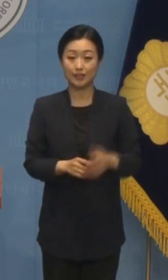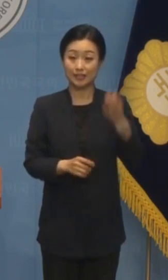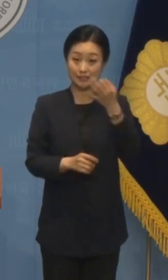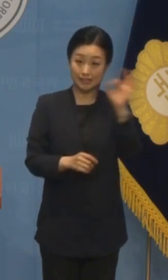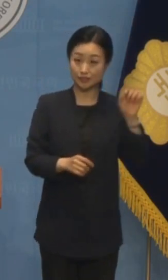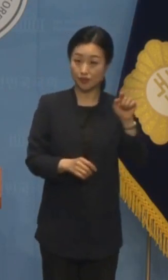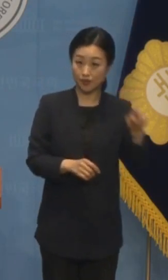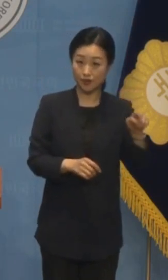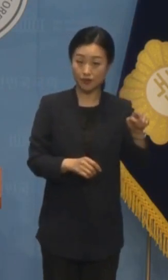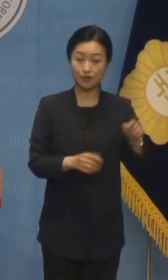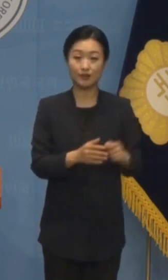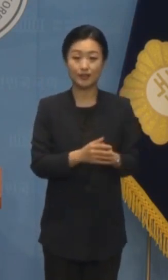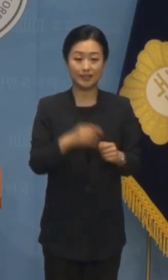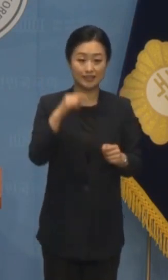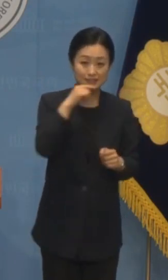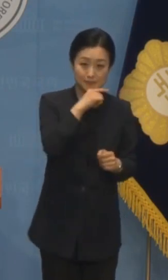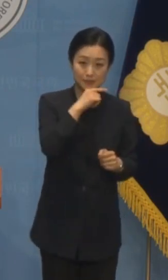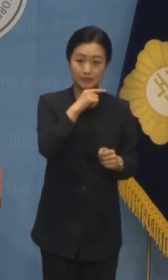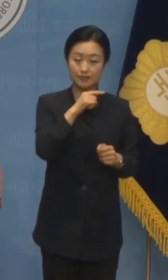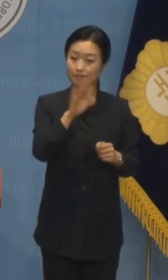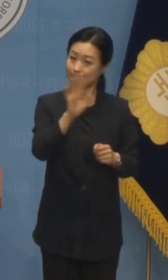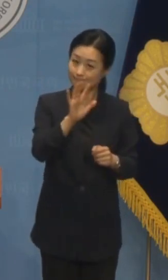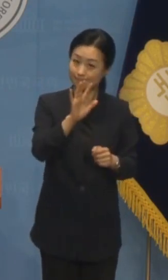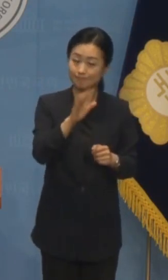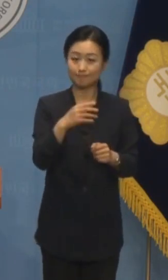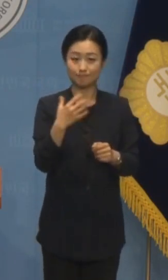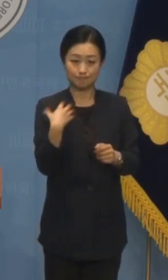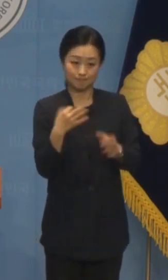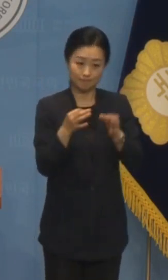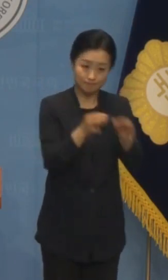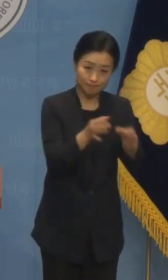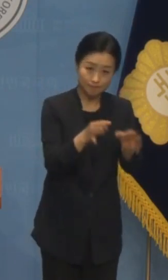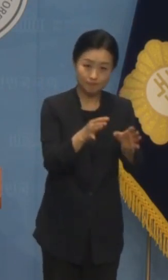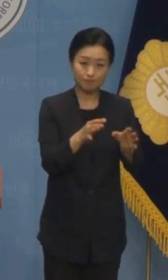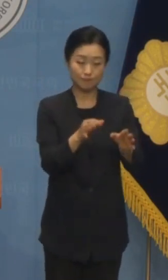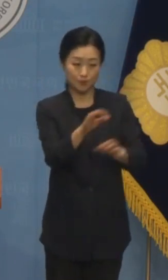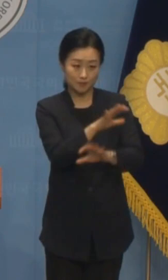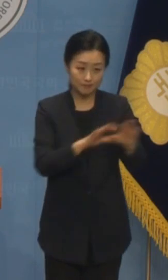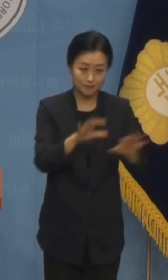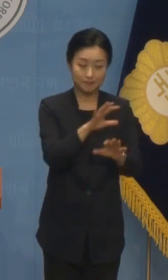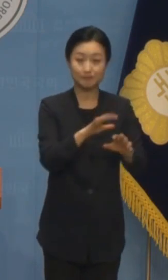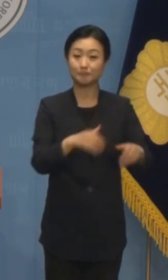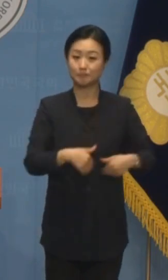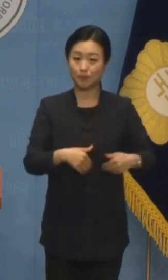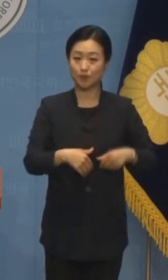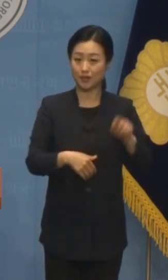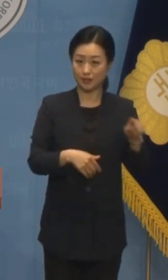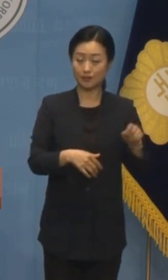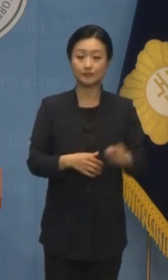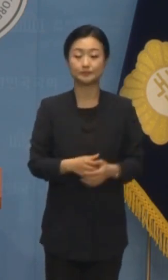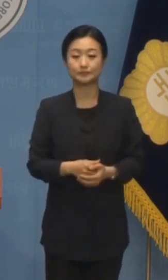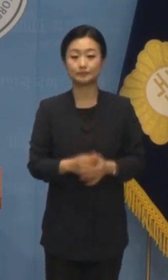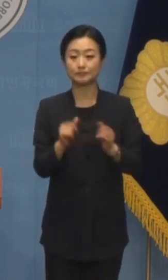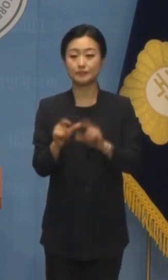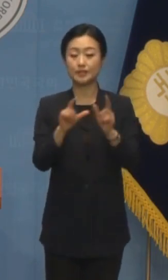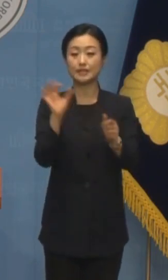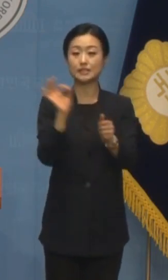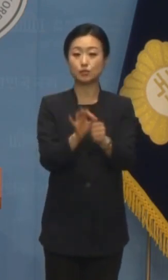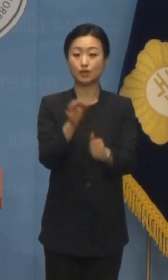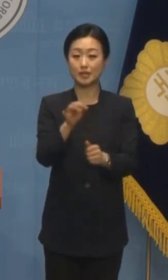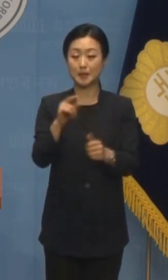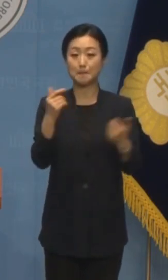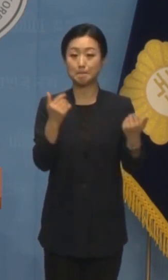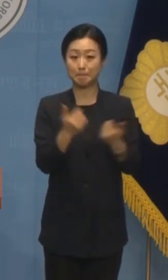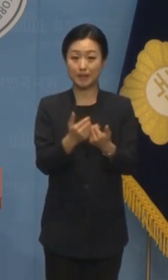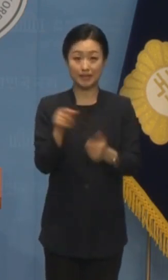찬성하는 것은 재정이 적극적인 경제적 역할을 감당해야 한다라는 입장에 서 있습니다. 민생회복지원금에